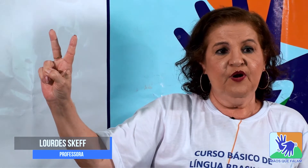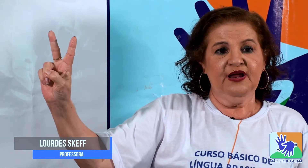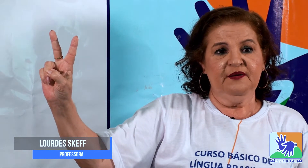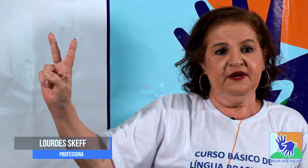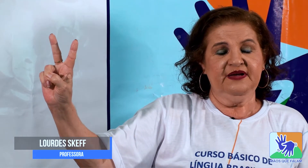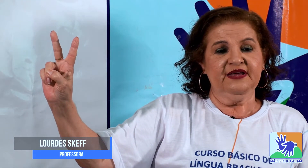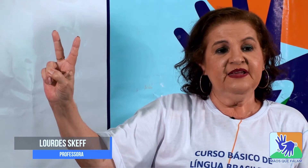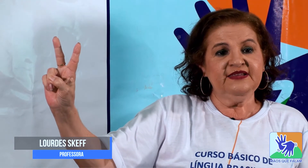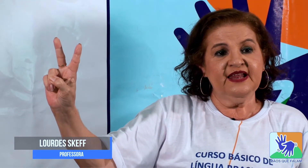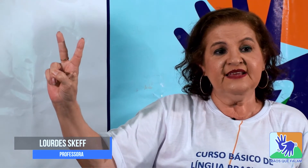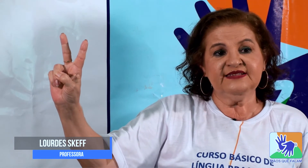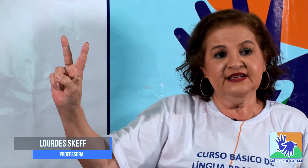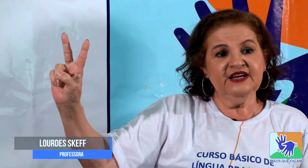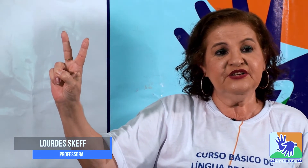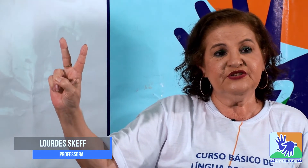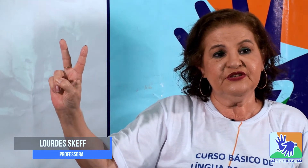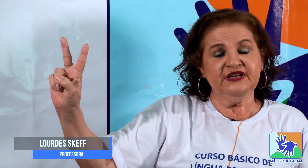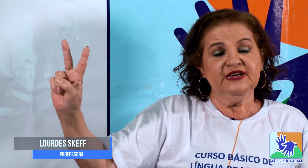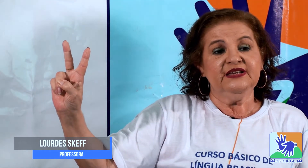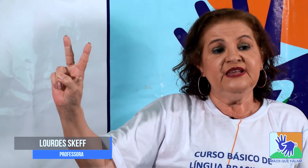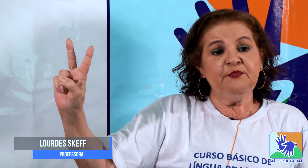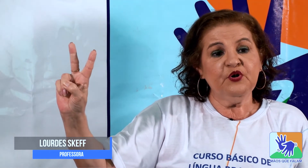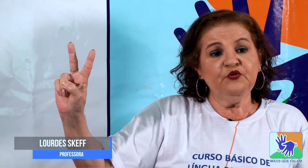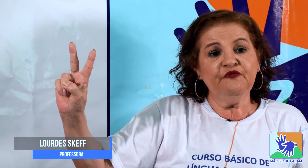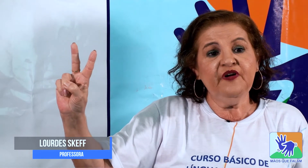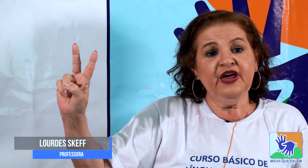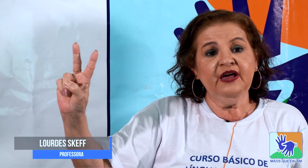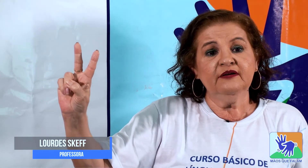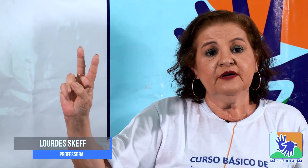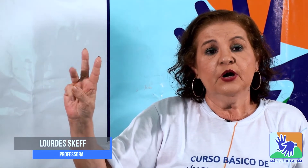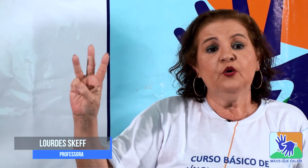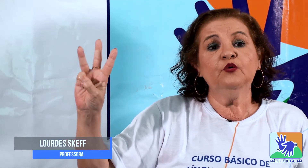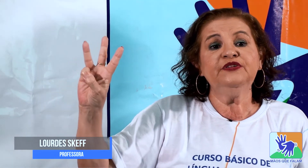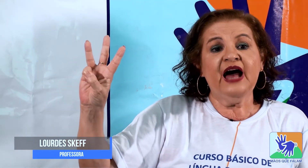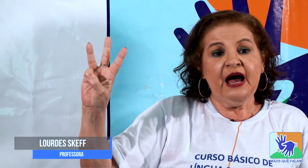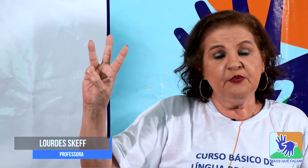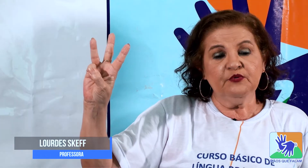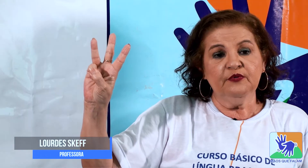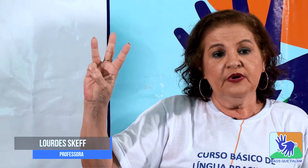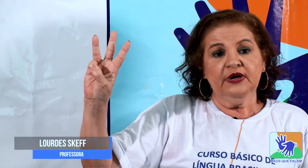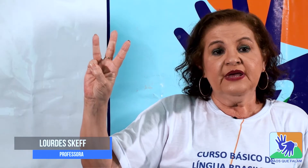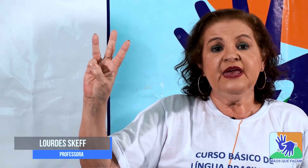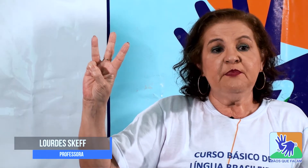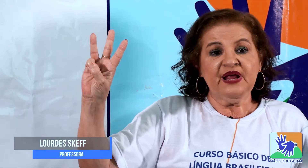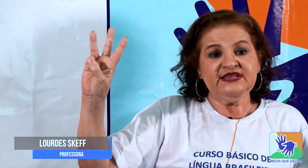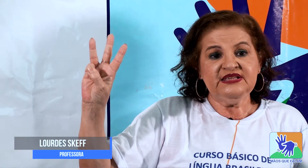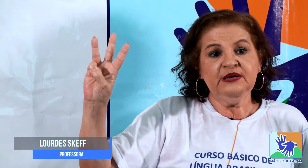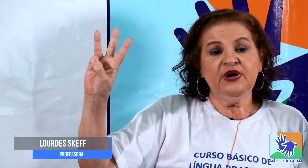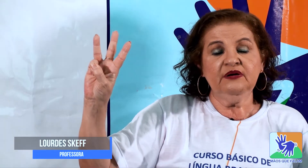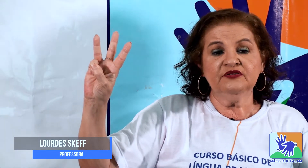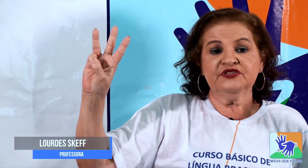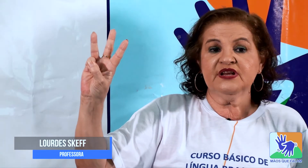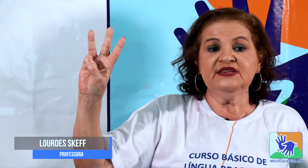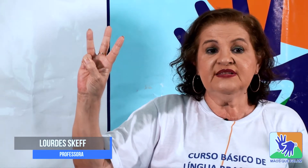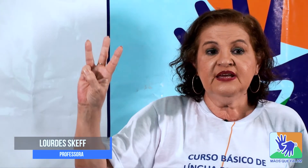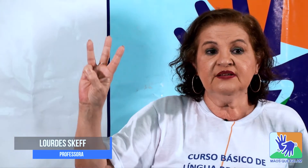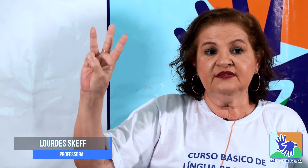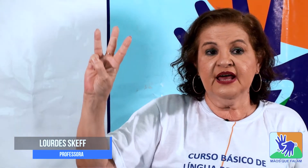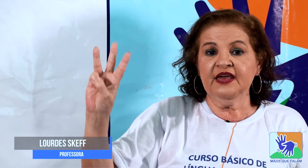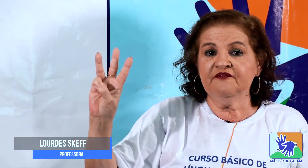Olha, que interessante. Depois do V, o W, que é para cima, os 3 dedos, né? E faz